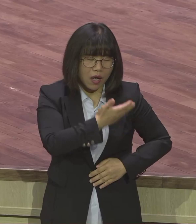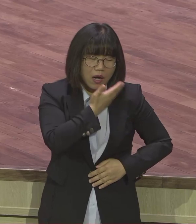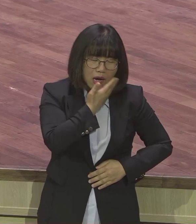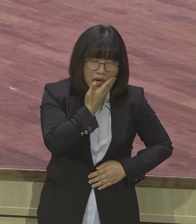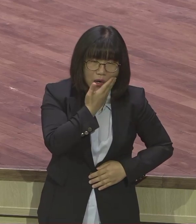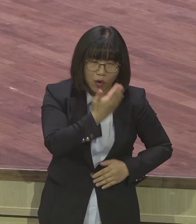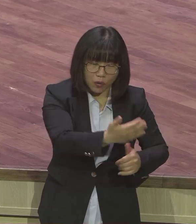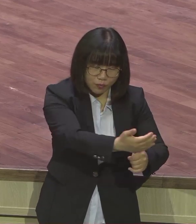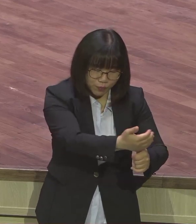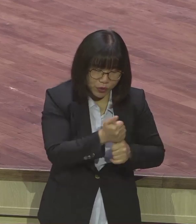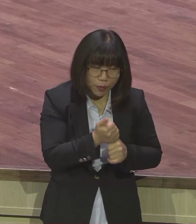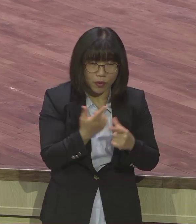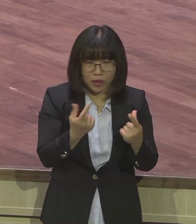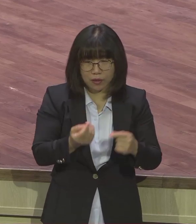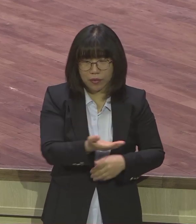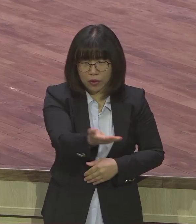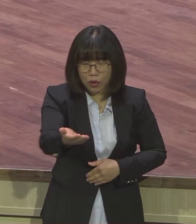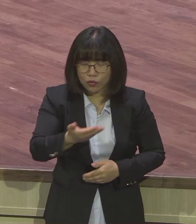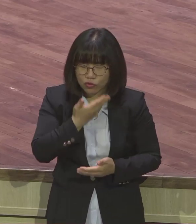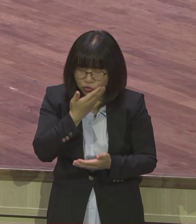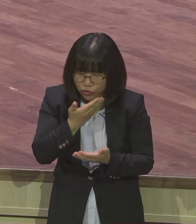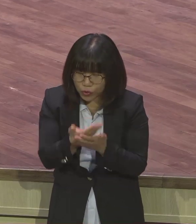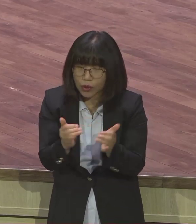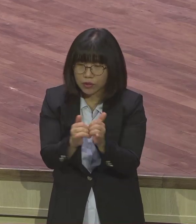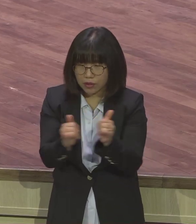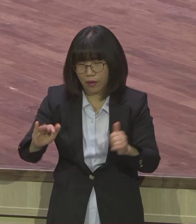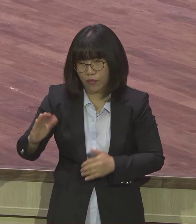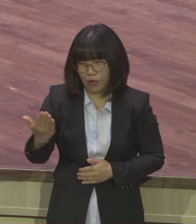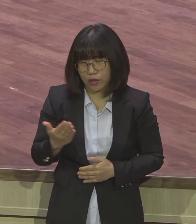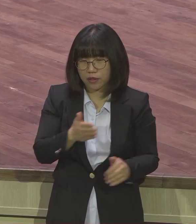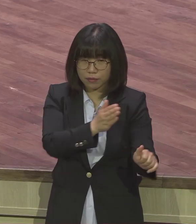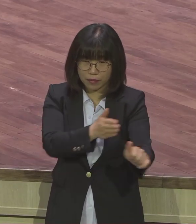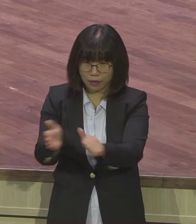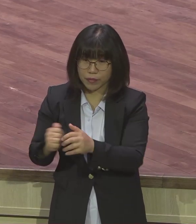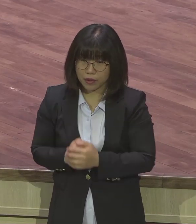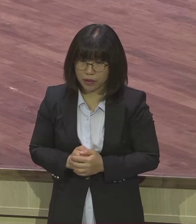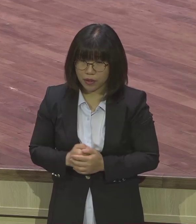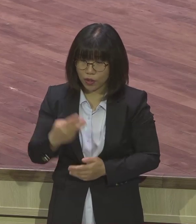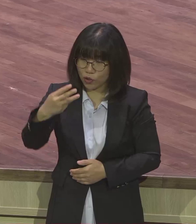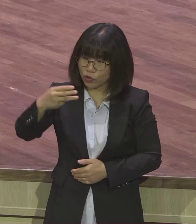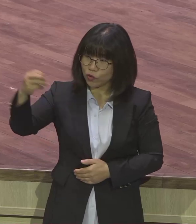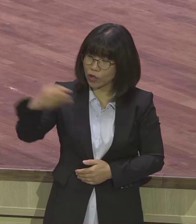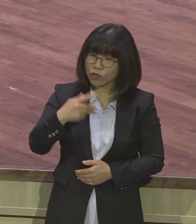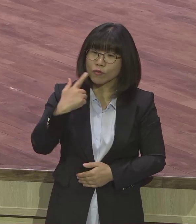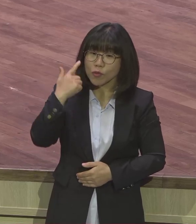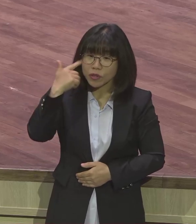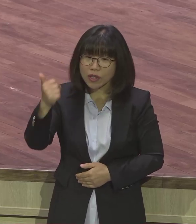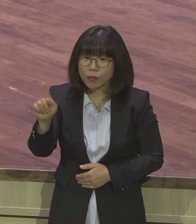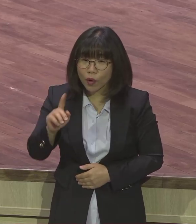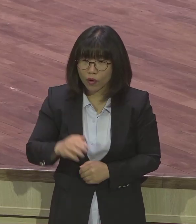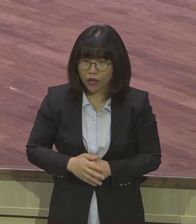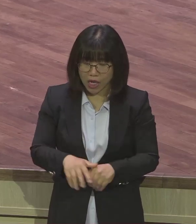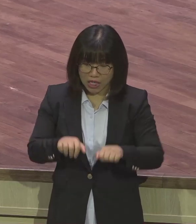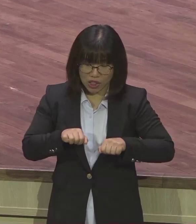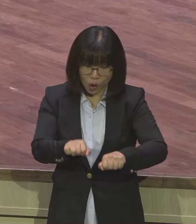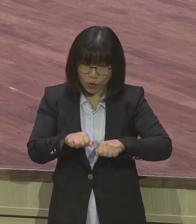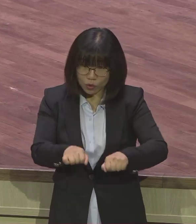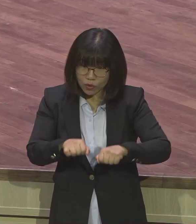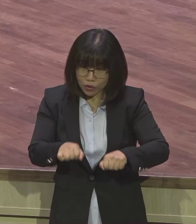이런 존재감을 가지시 바랍니다. 유부삼 그러잖아요. 청소를 해도 세계